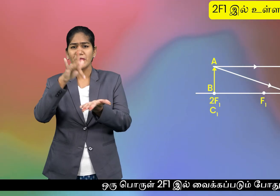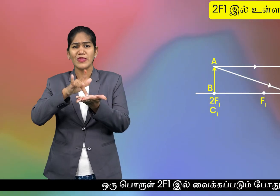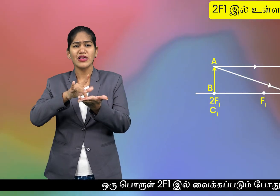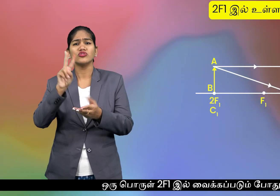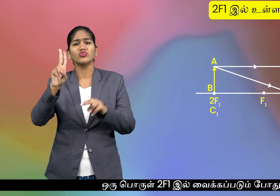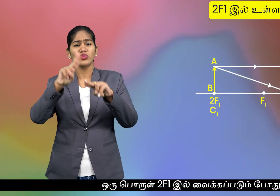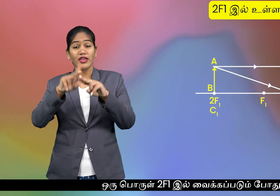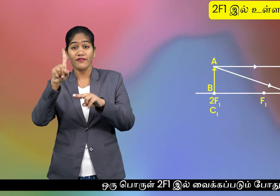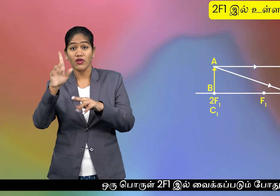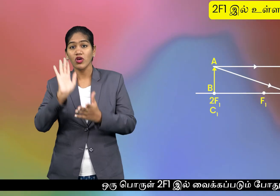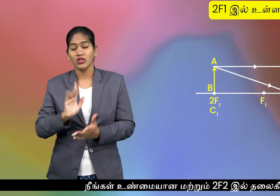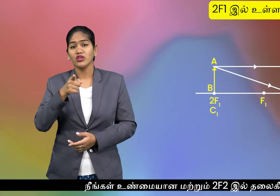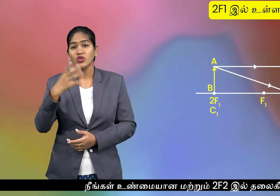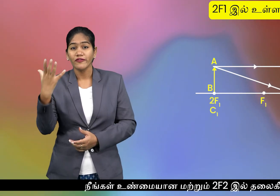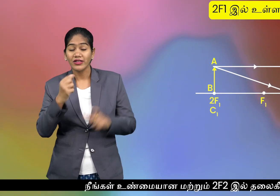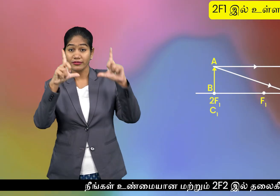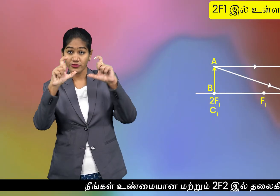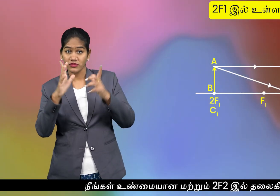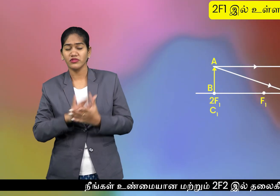2F1ல் வைக்கப்படும்போது நீங்கள் உண்மையான மற்றும்